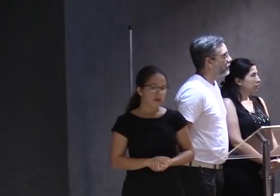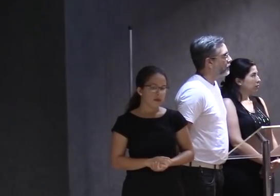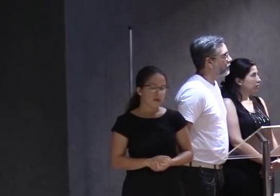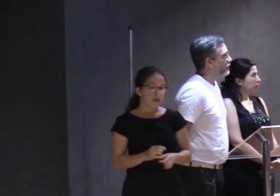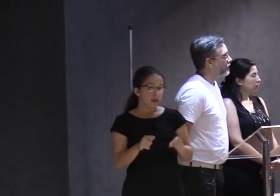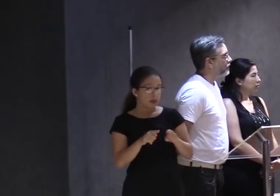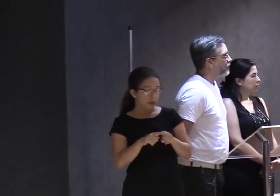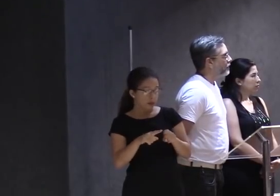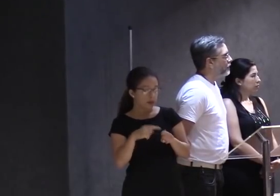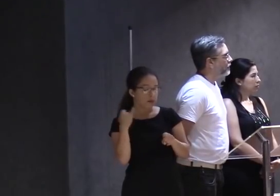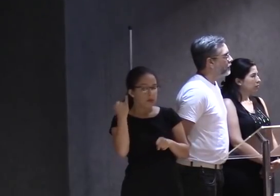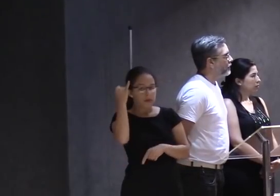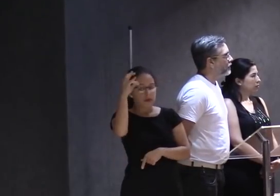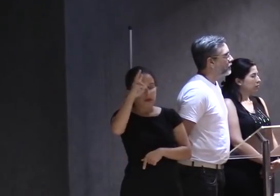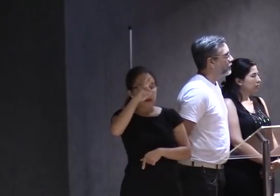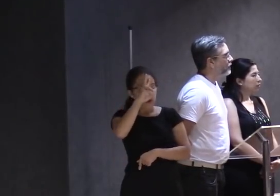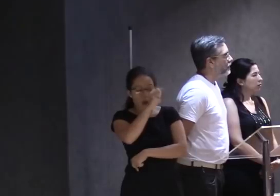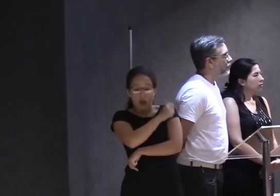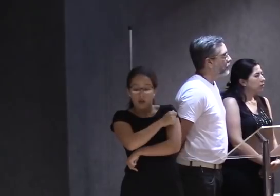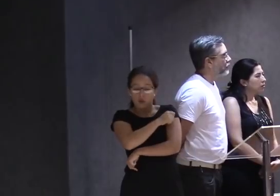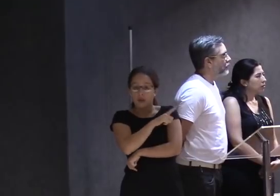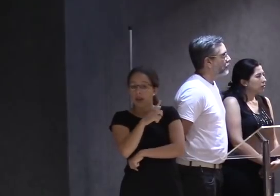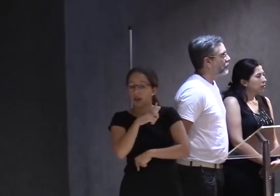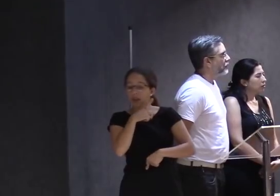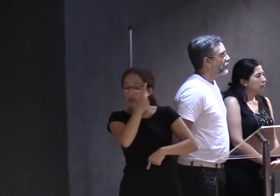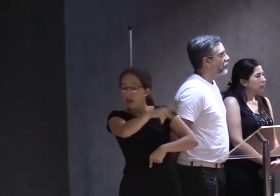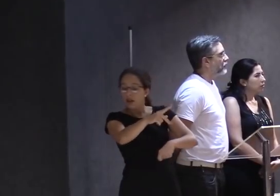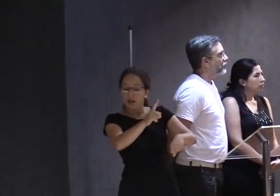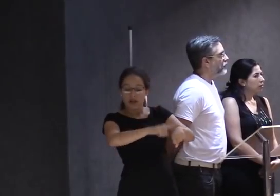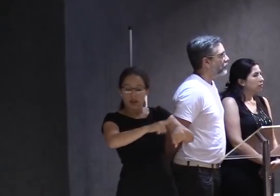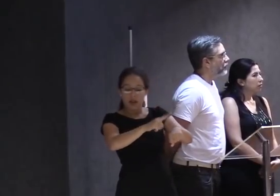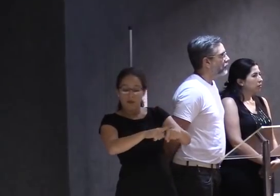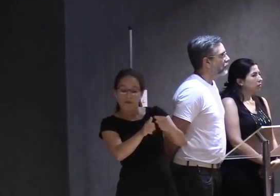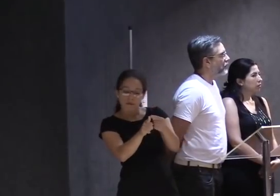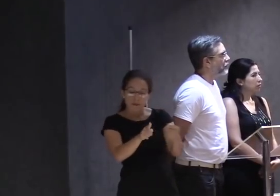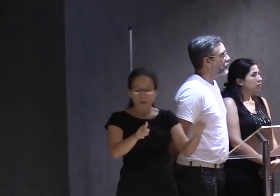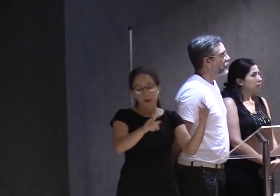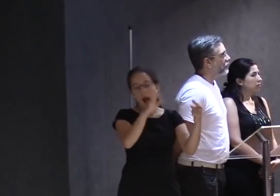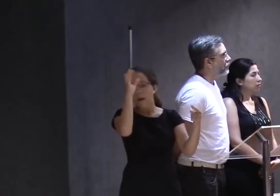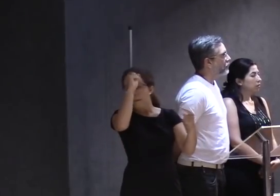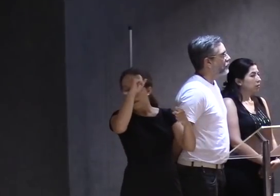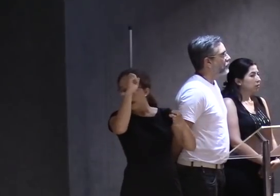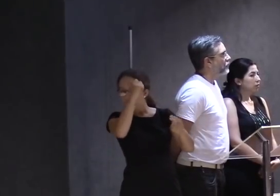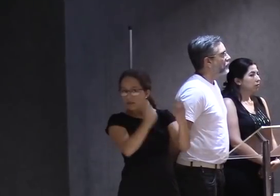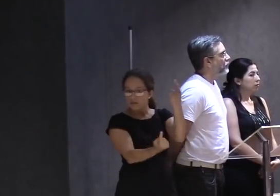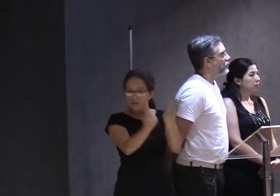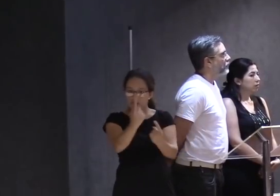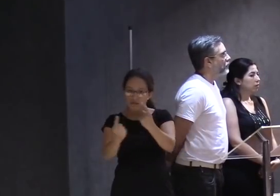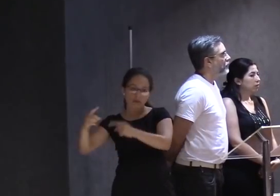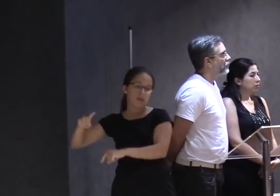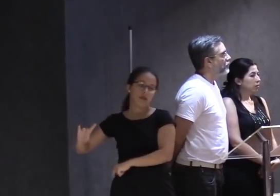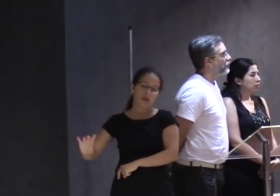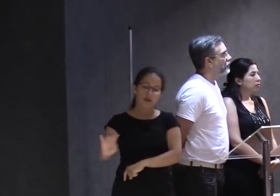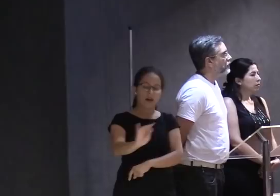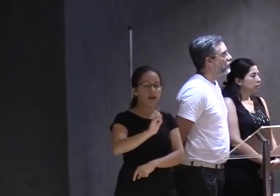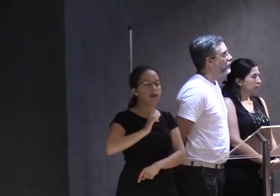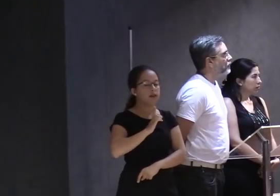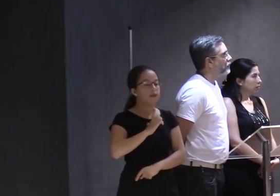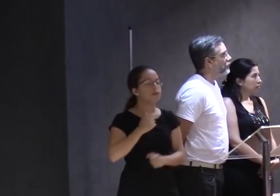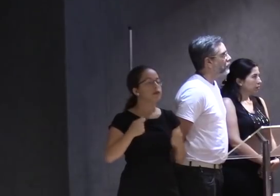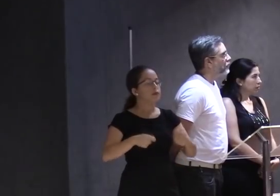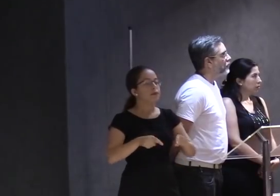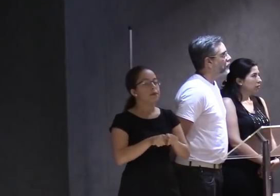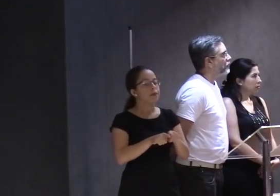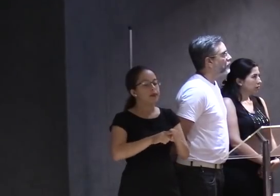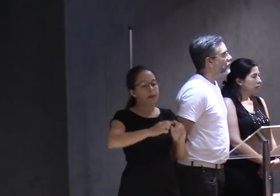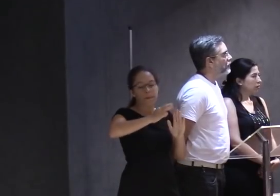temos que também lembrar que os alunos têm o tempo deles de aprendizagem. Então, que nós temos que levar isso em consideração e criar métodos para que